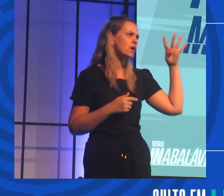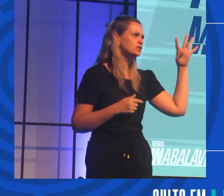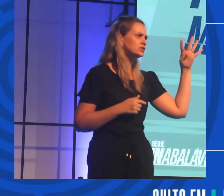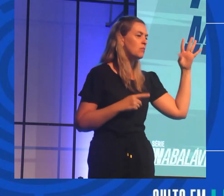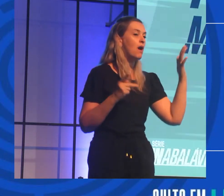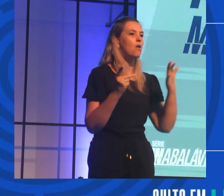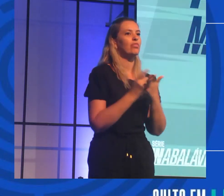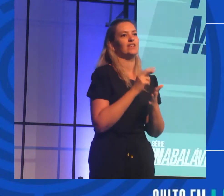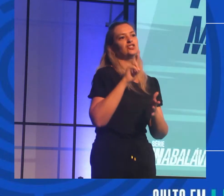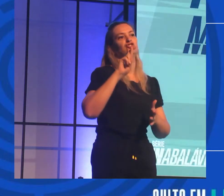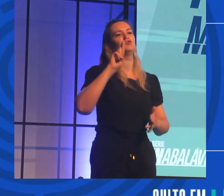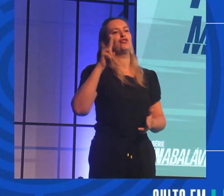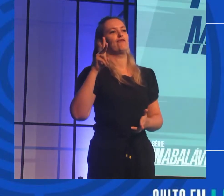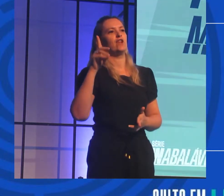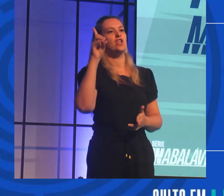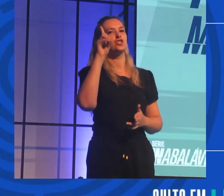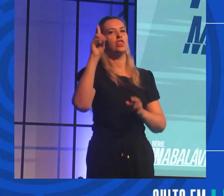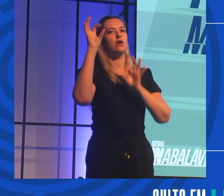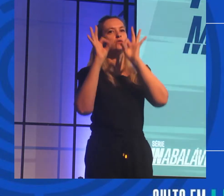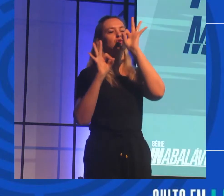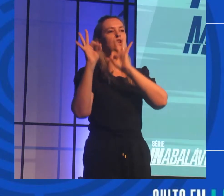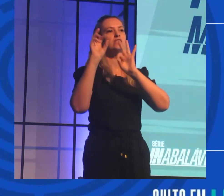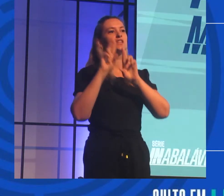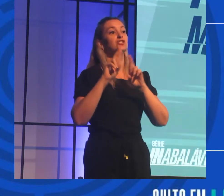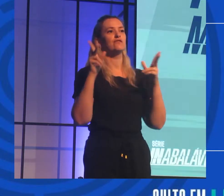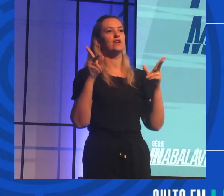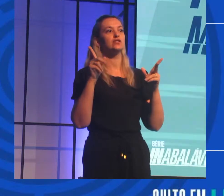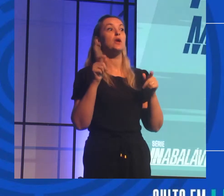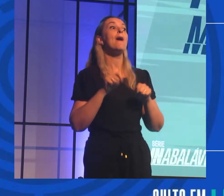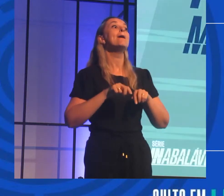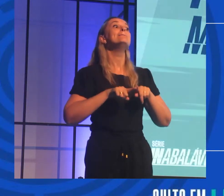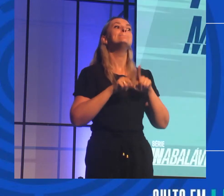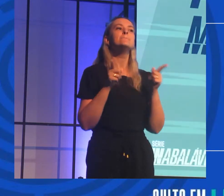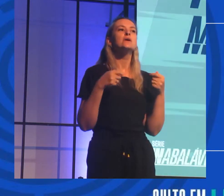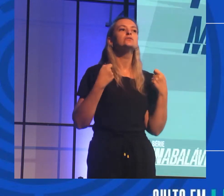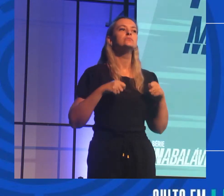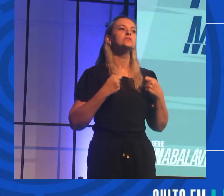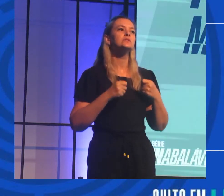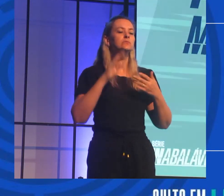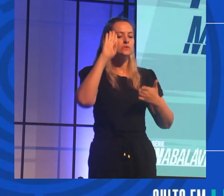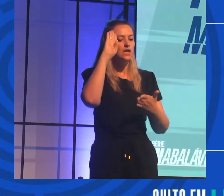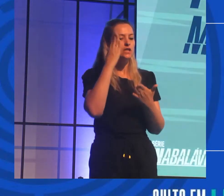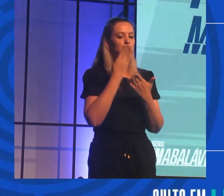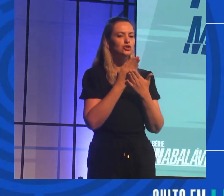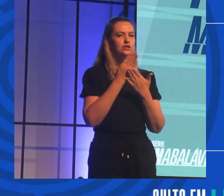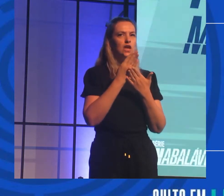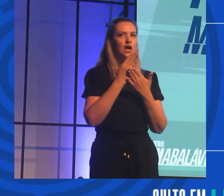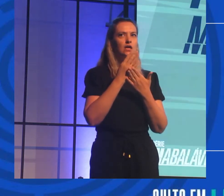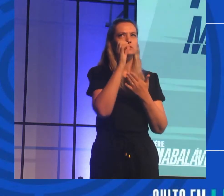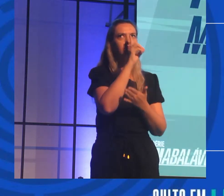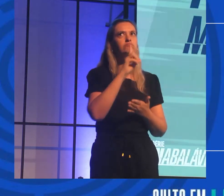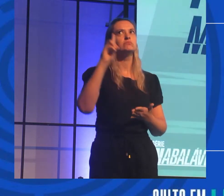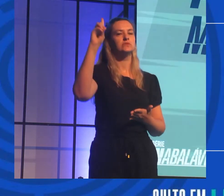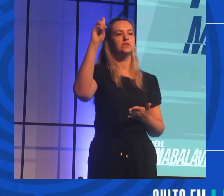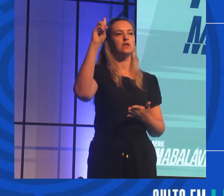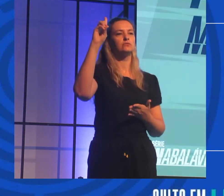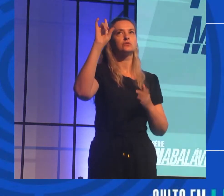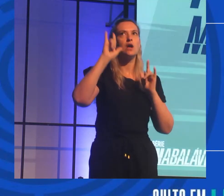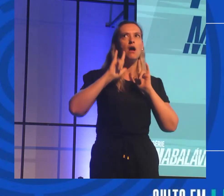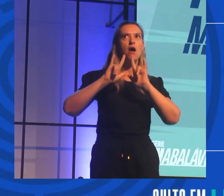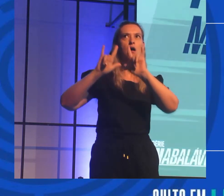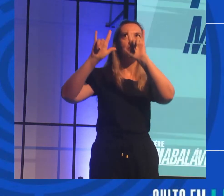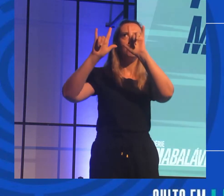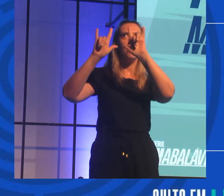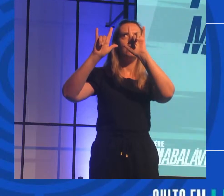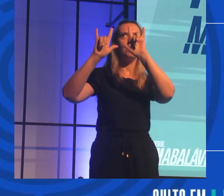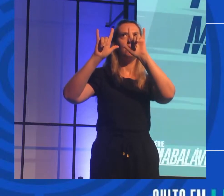verdade continuamos confiando em Deus. Essa é a realidade. Cremos no nosso Deus, amamos o nosso Deus, e de fato uma fé provada é